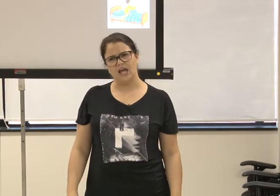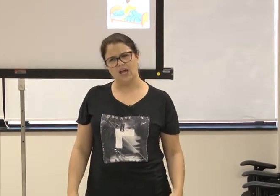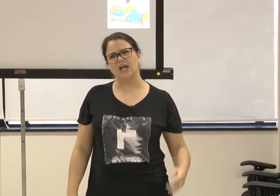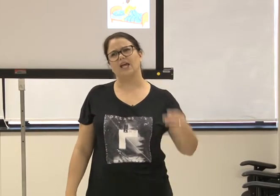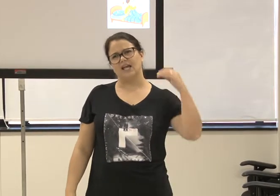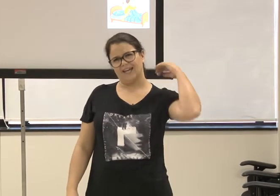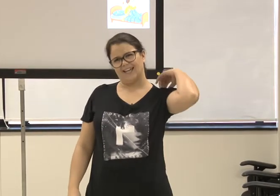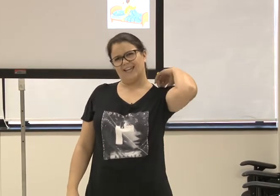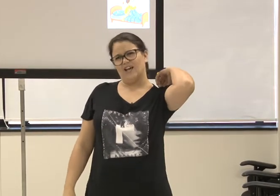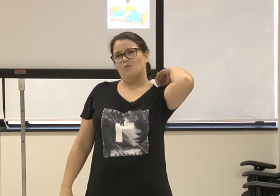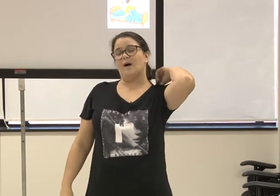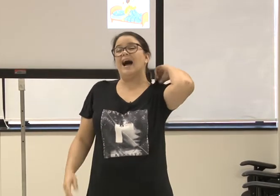Tem uma